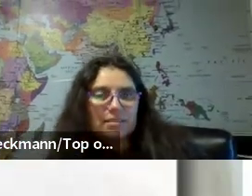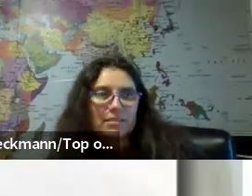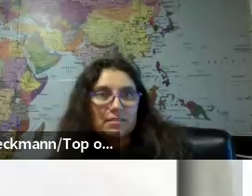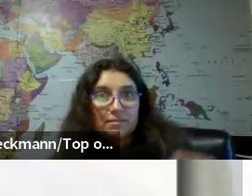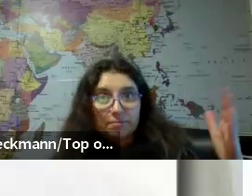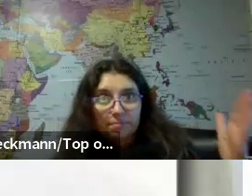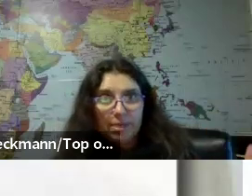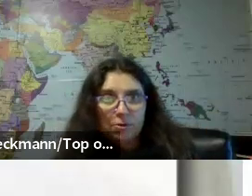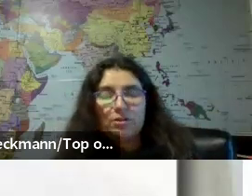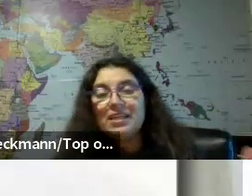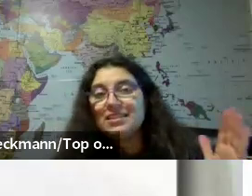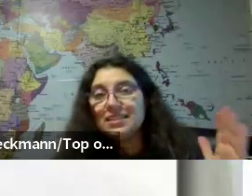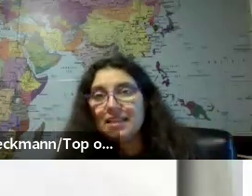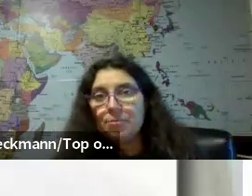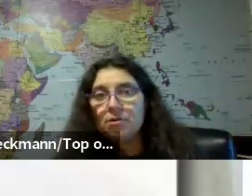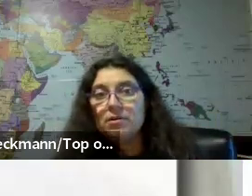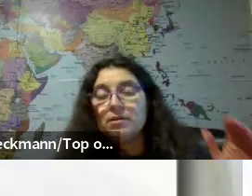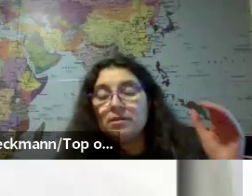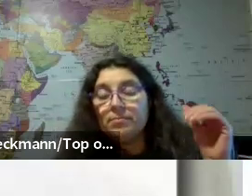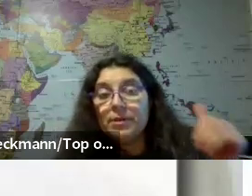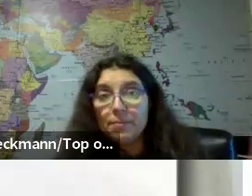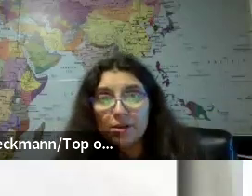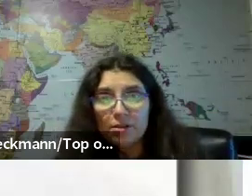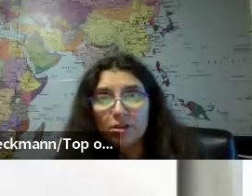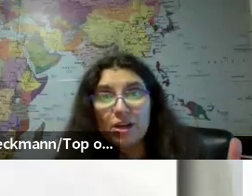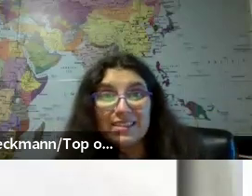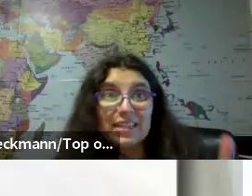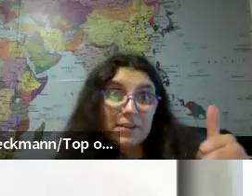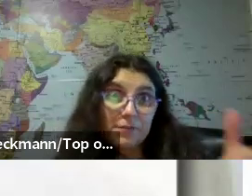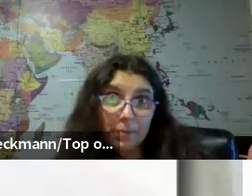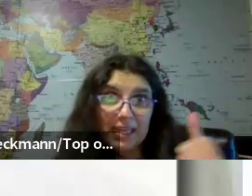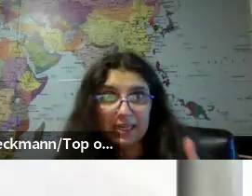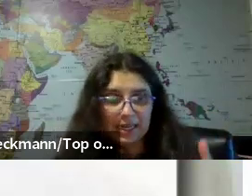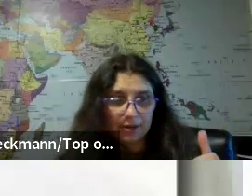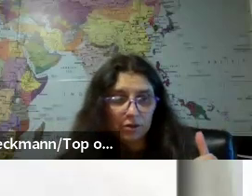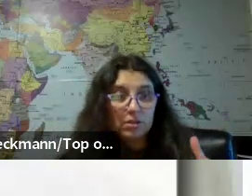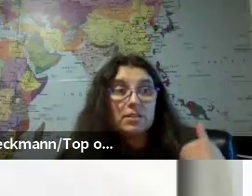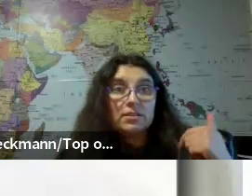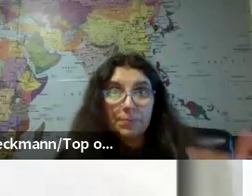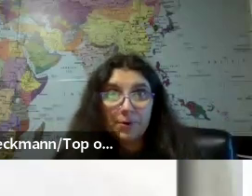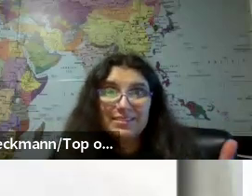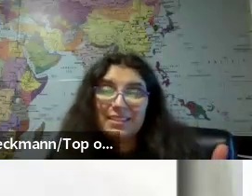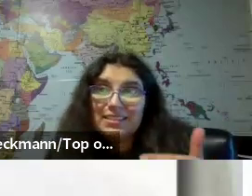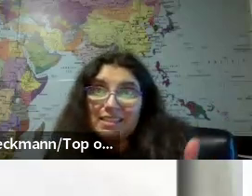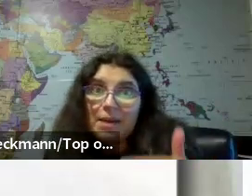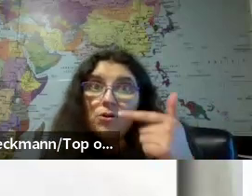Entonces, vimos que necesitamos primero los antecedentes formales del cargo. Después